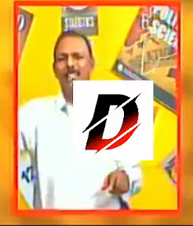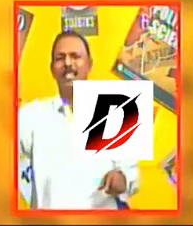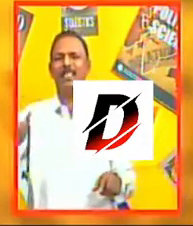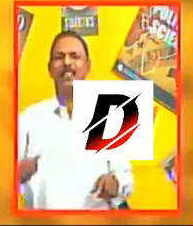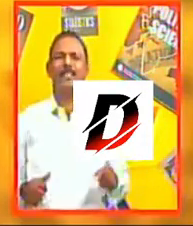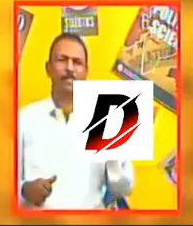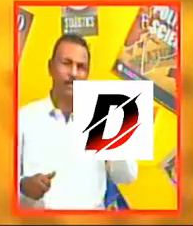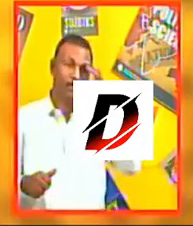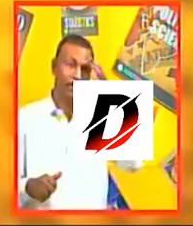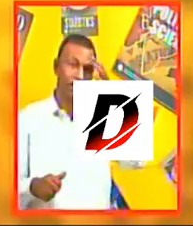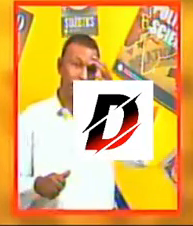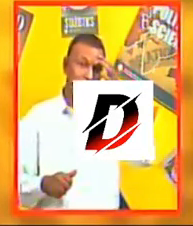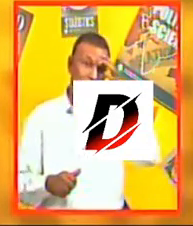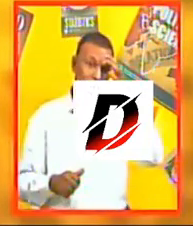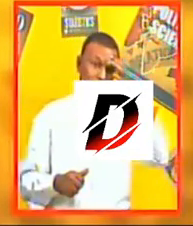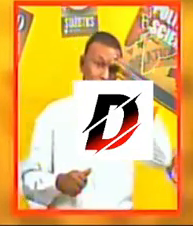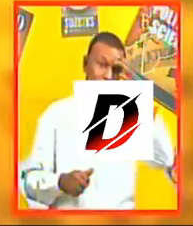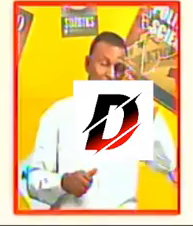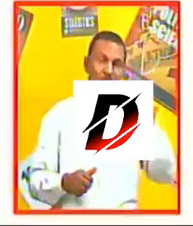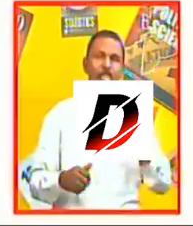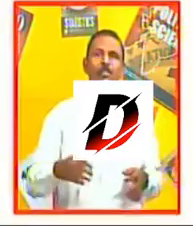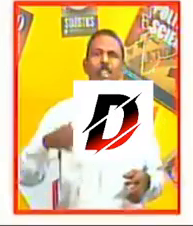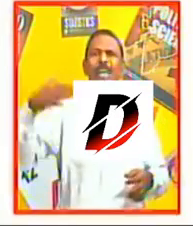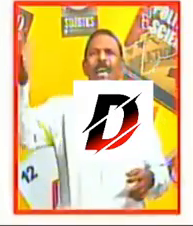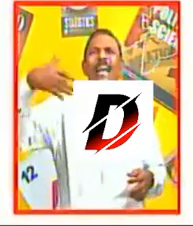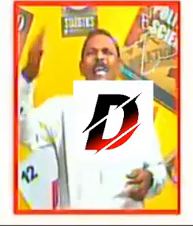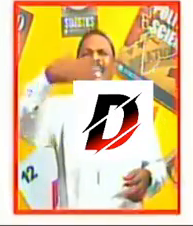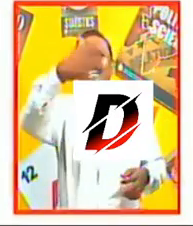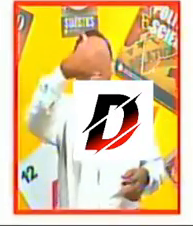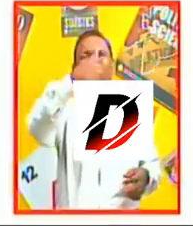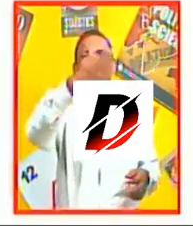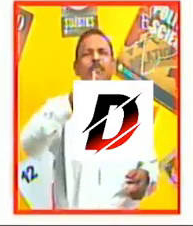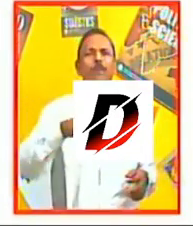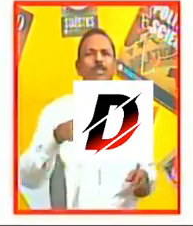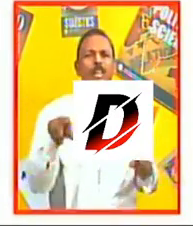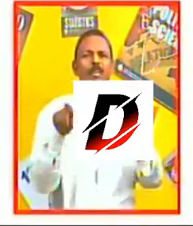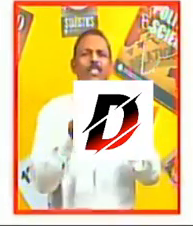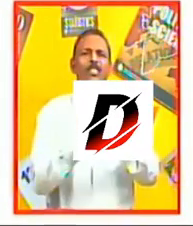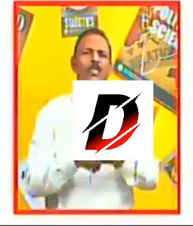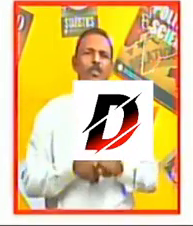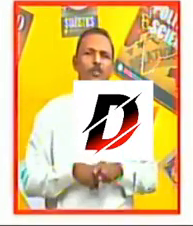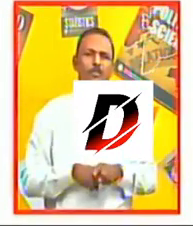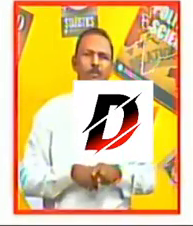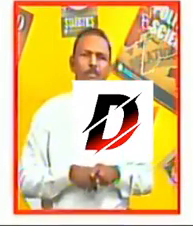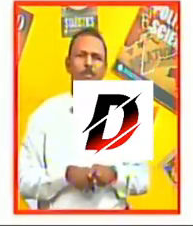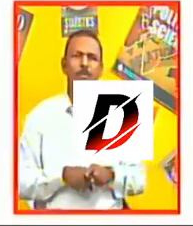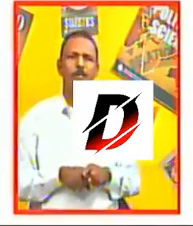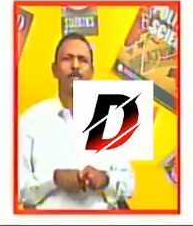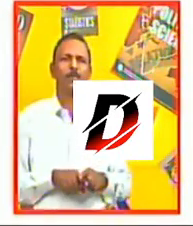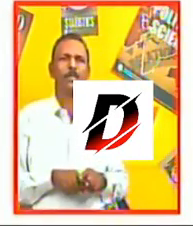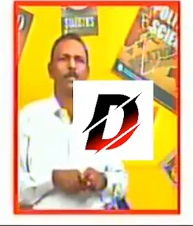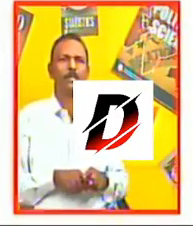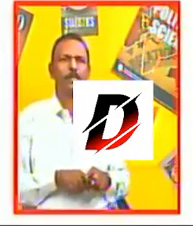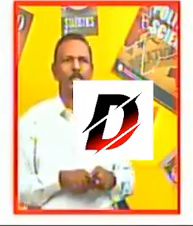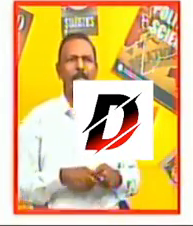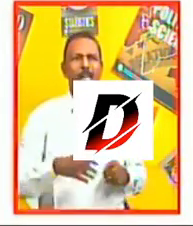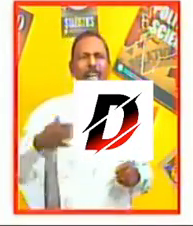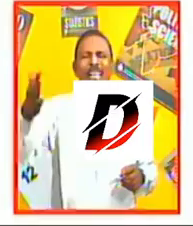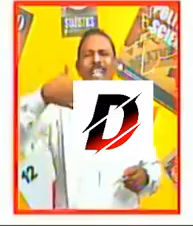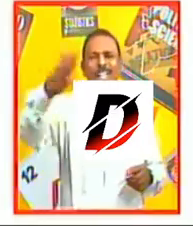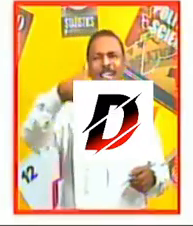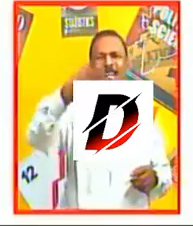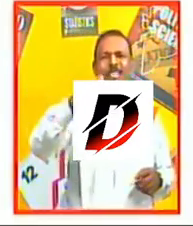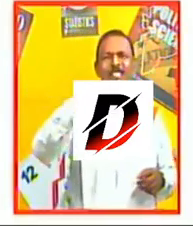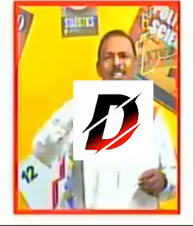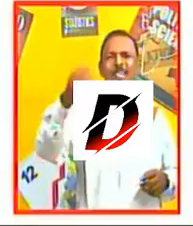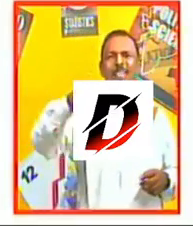சார், இது எங்கே இருக்கும் அப்படின்னு பார்த்தோம்னா, கடற்கரை பகுதிகள், நிலப்பகுதி, கடற்கரை பகுதி இருந்து வீசுகின்ற